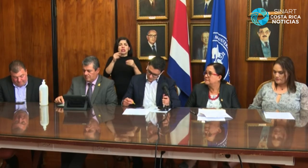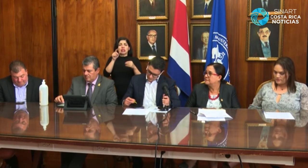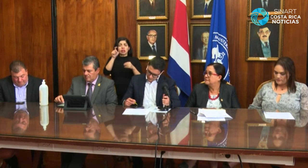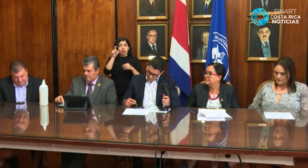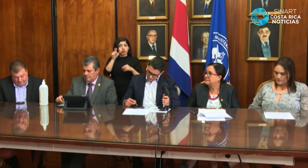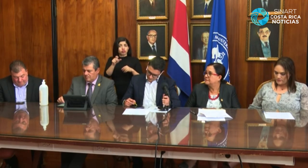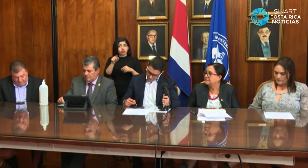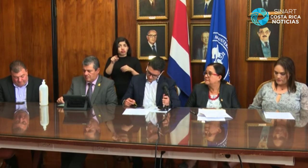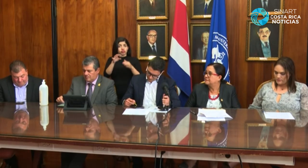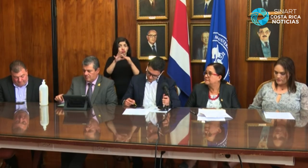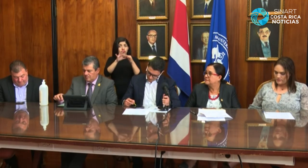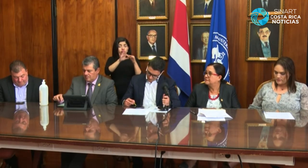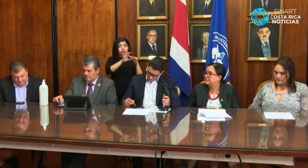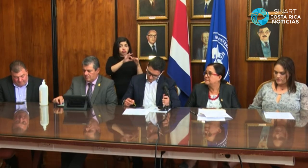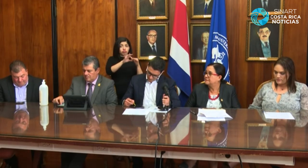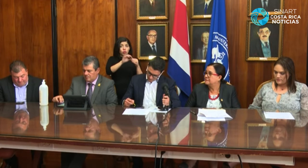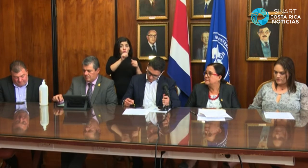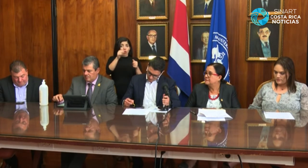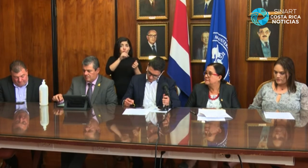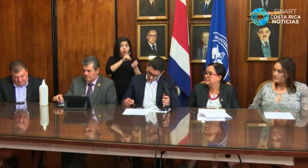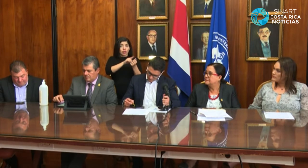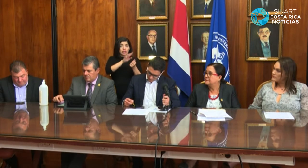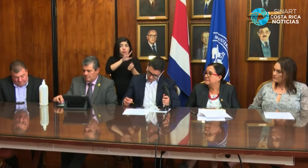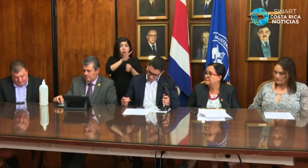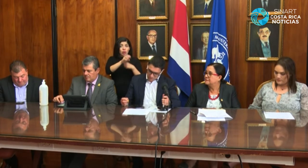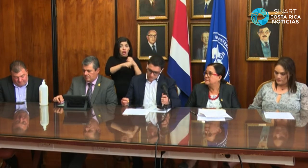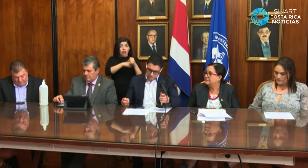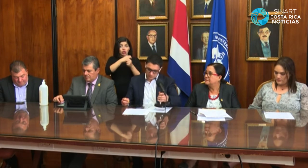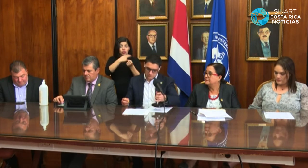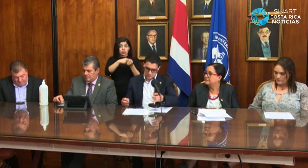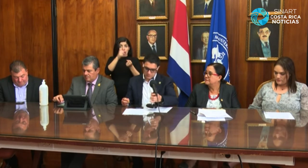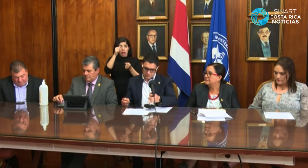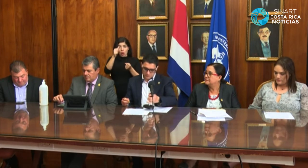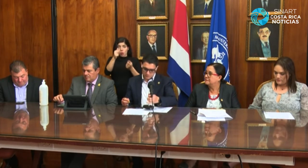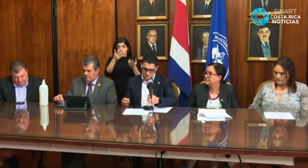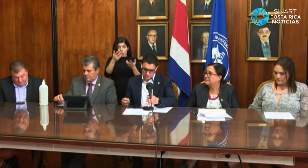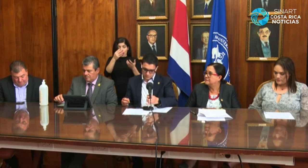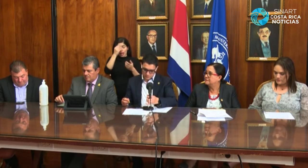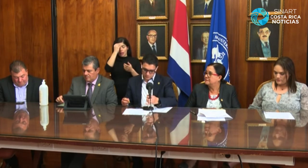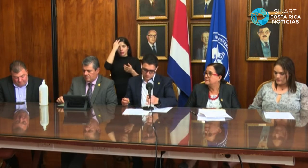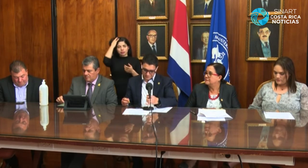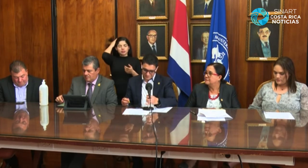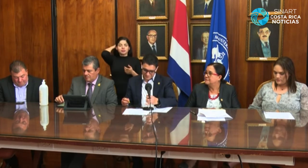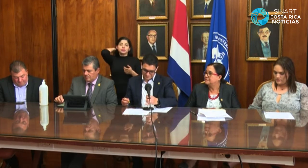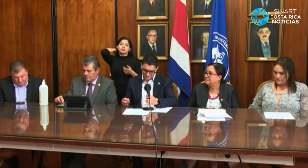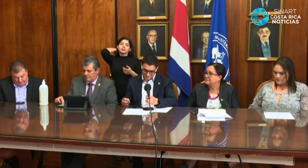relación probablemente con el médico de 74 años del Hospital de la Abuela.